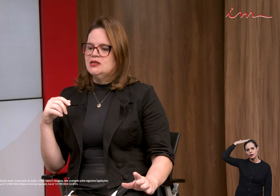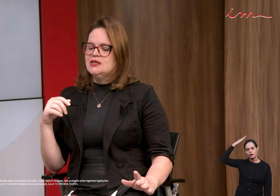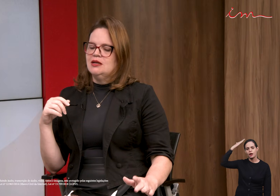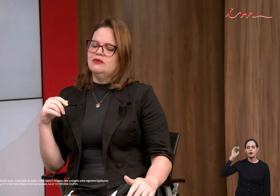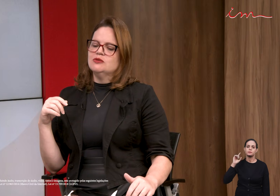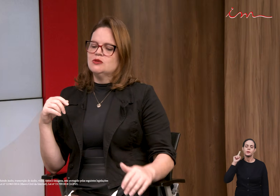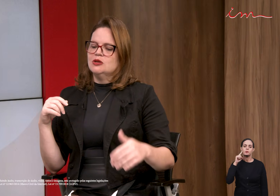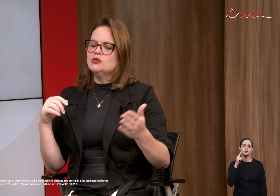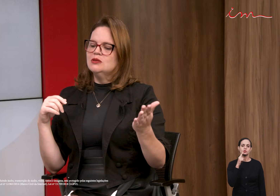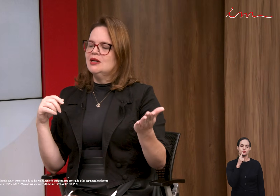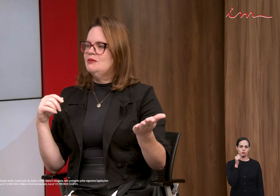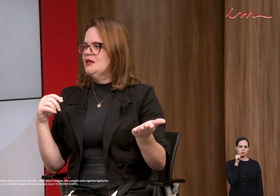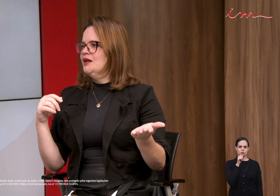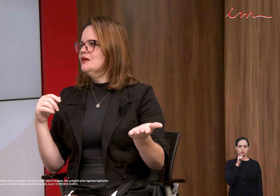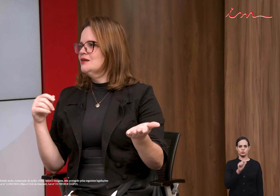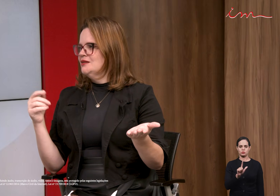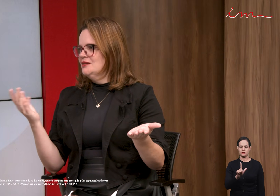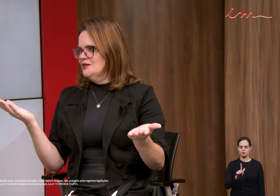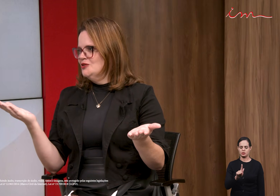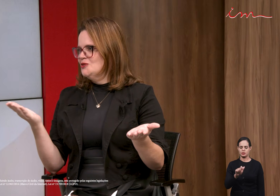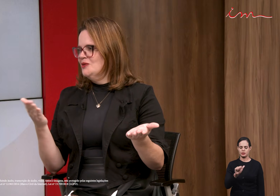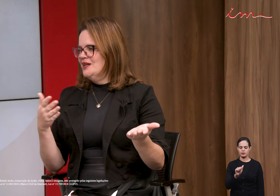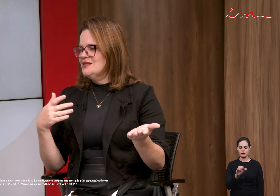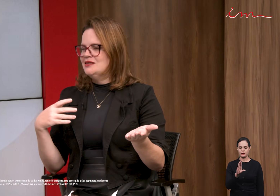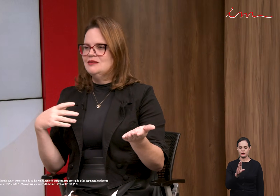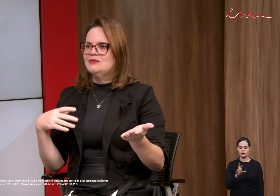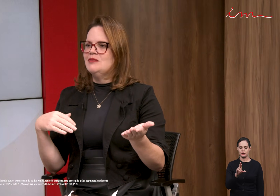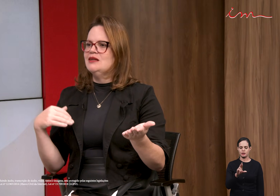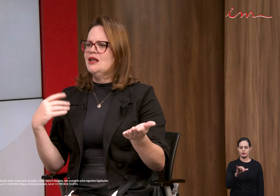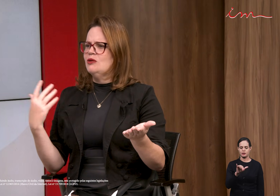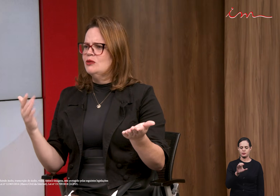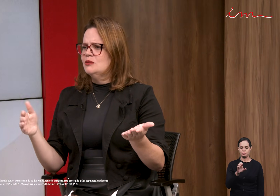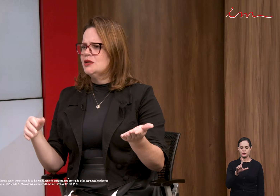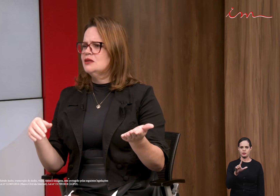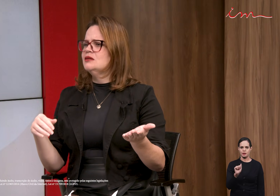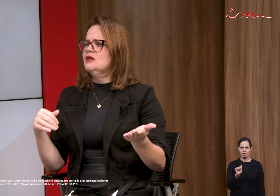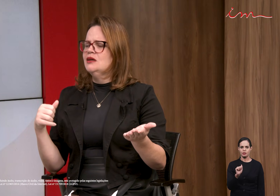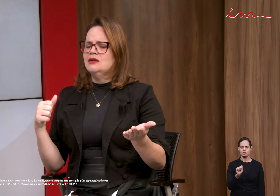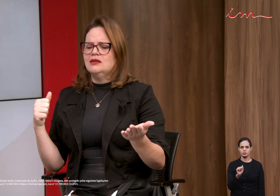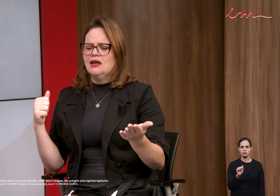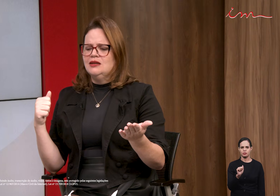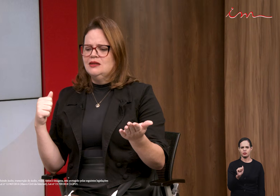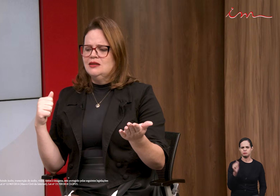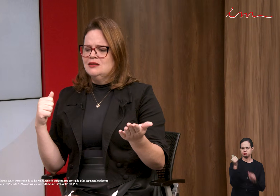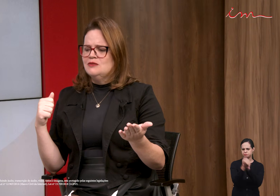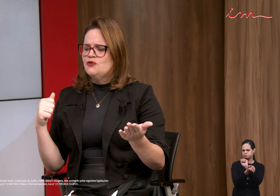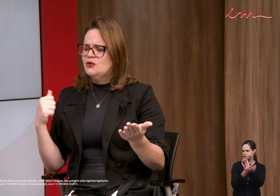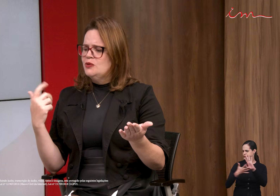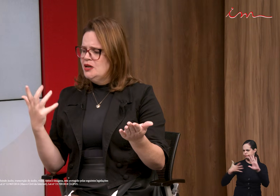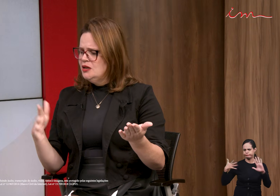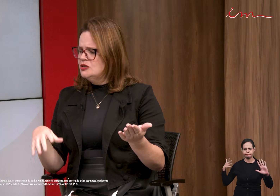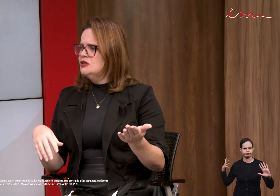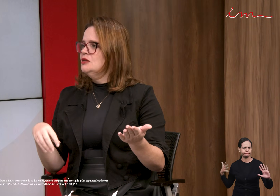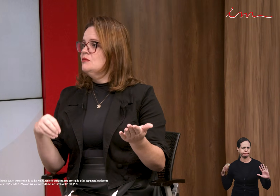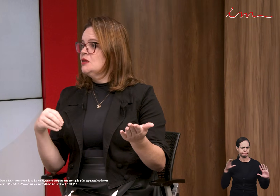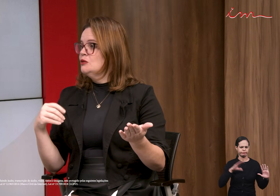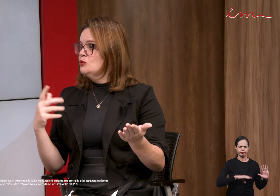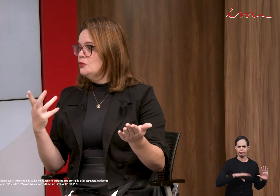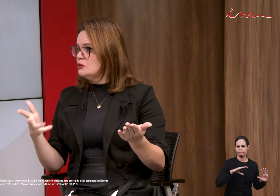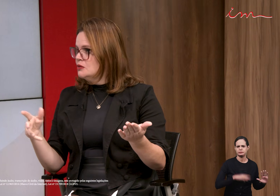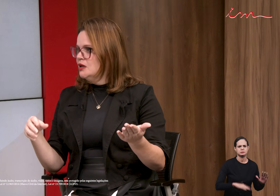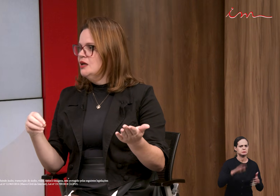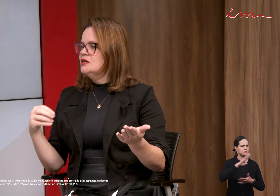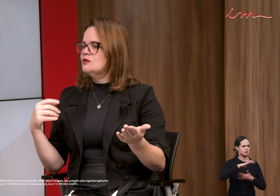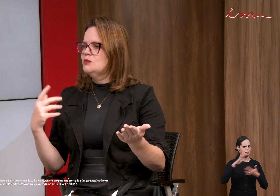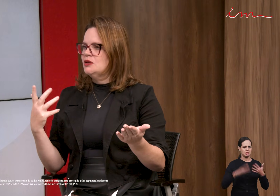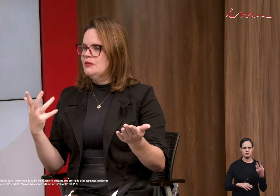E aí nós estávamos com a surda Gabriela, que a gente conhece, né, da obra, né, e fluente, tanto